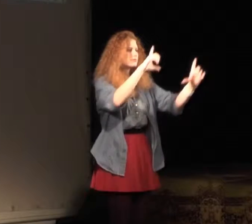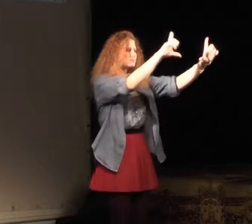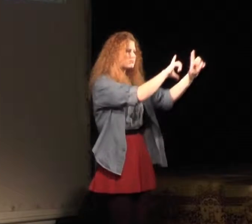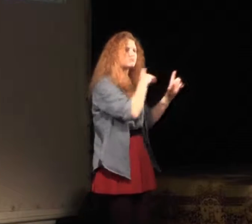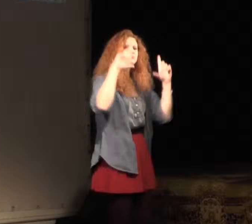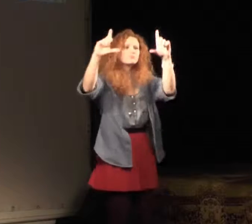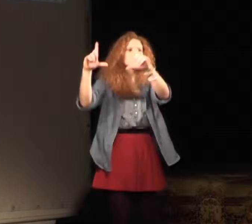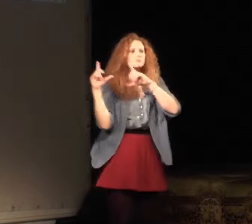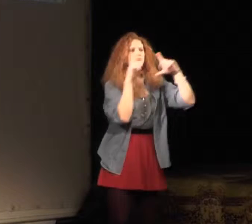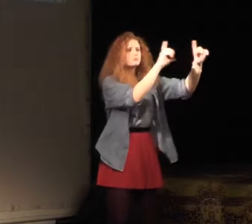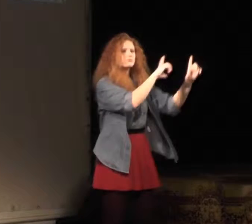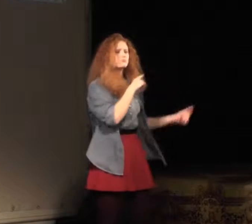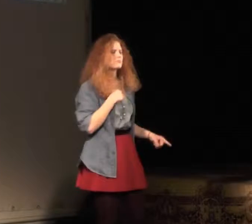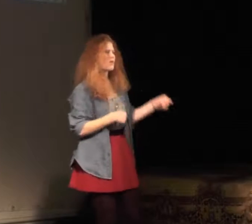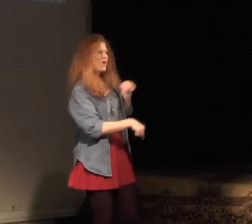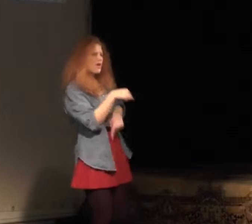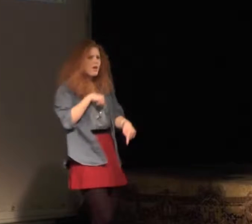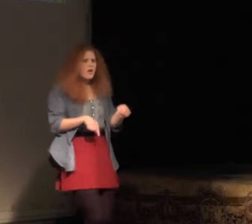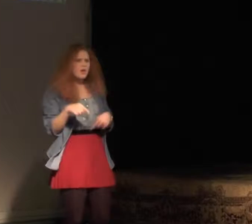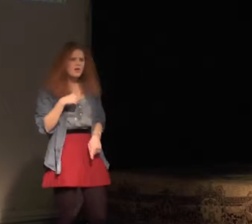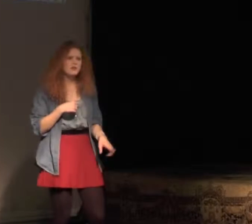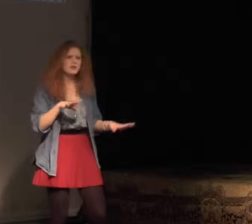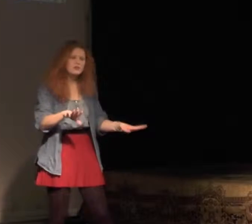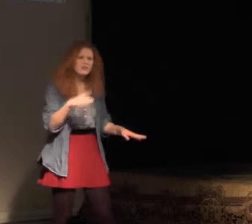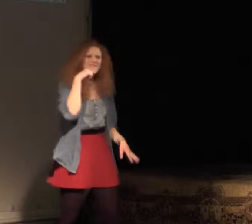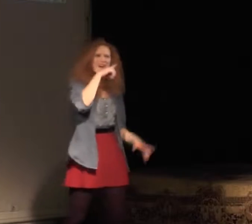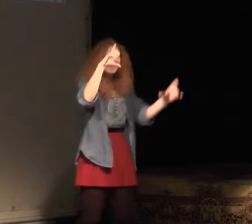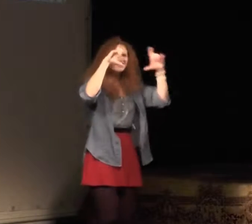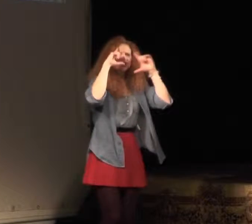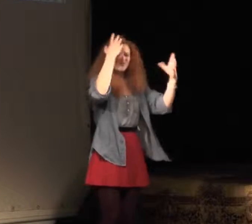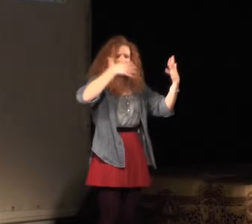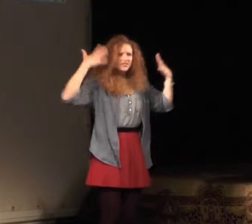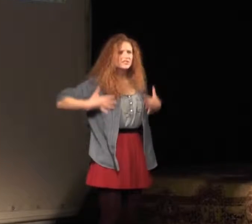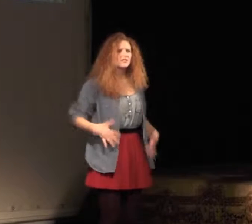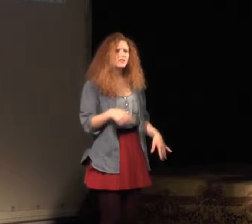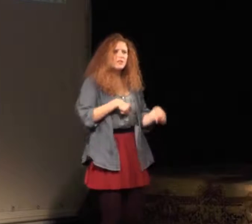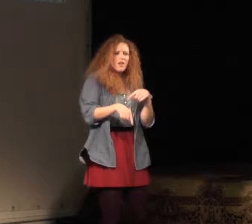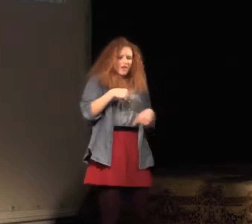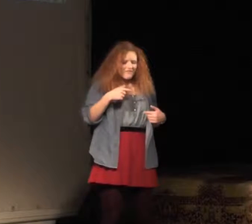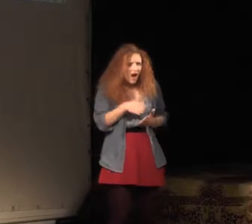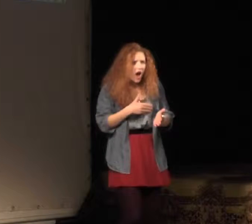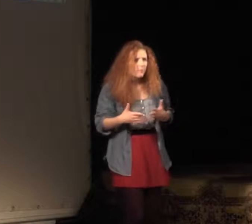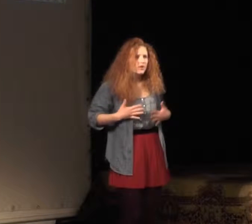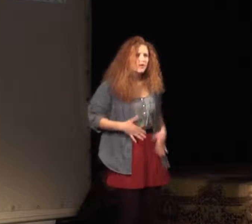sehe meinen weißen aus stoffen gesicht aber der rest ist schwarz die kleidung der körper alles ist schwarze meer macht sich angst breit